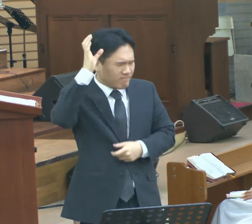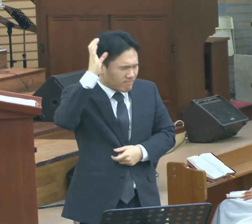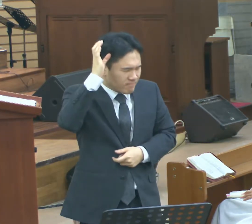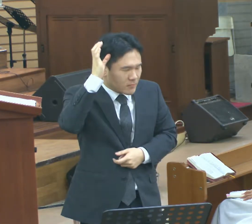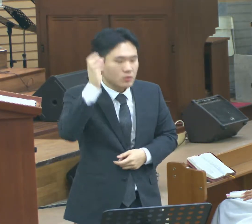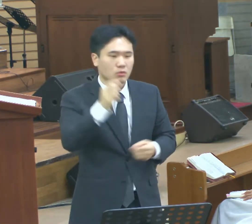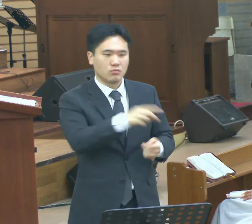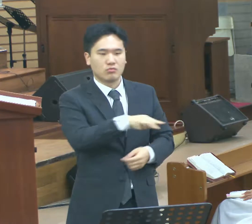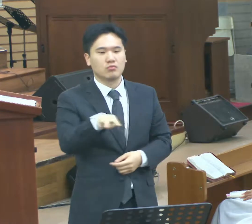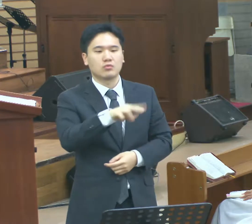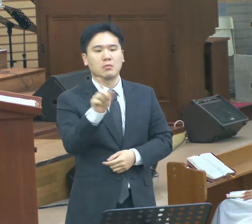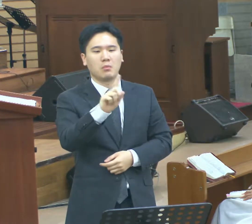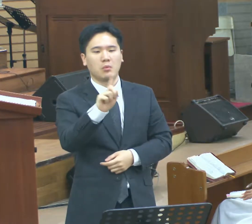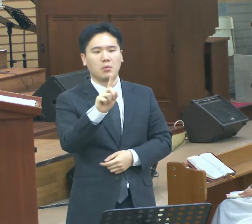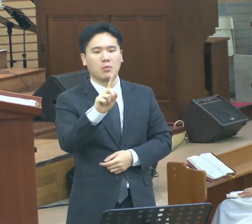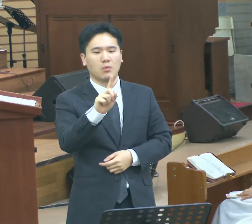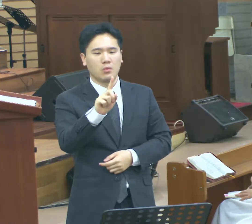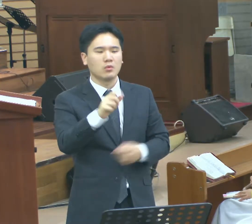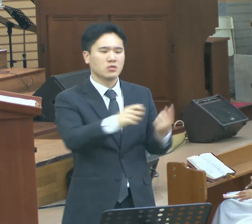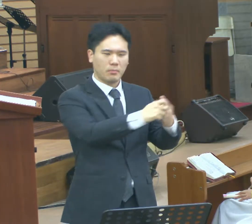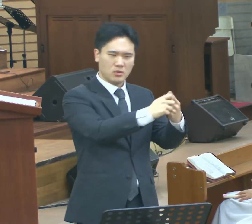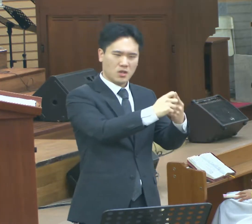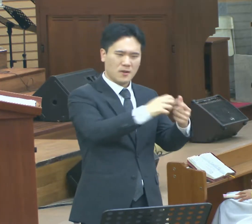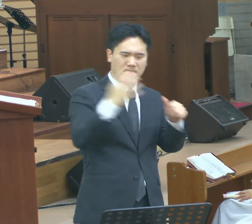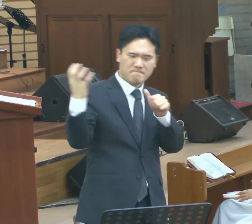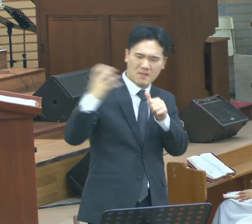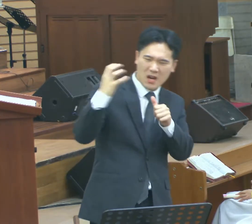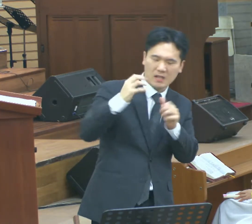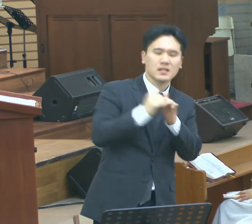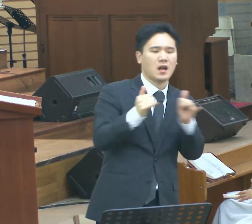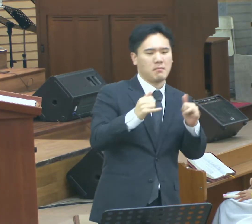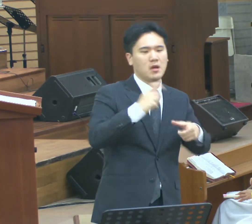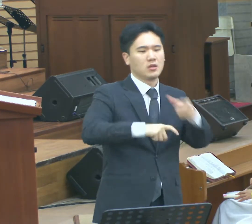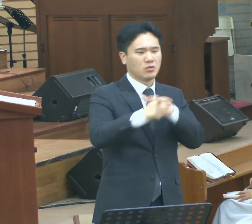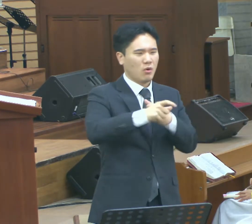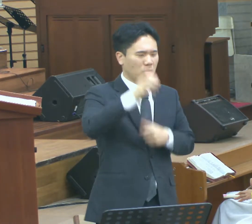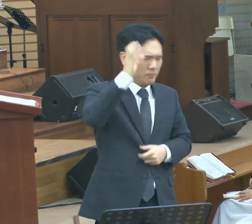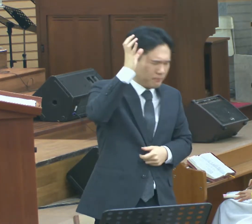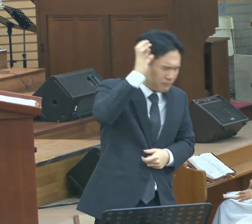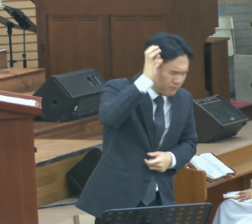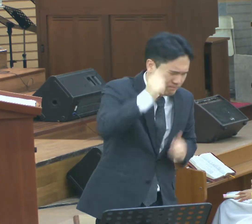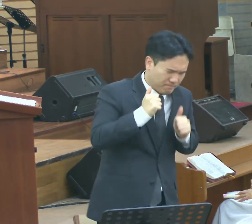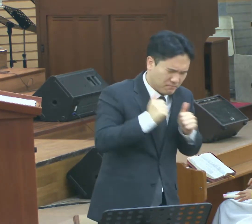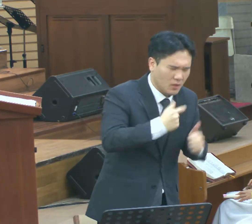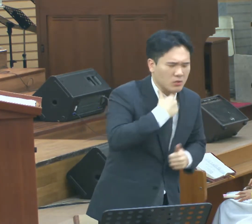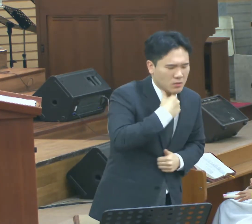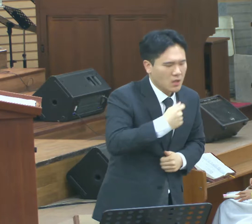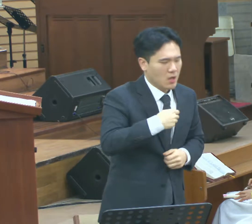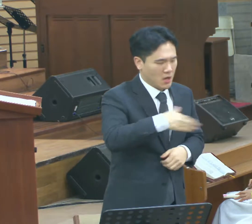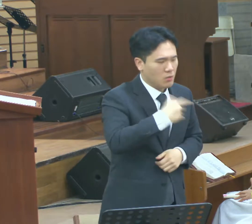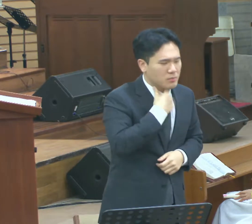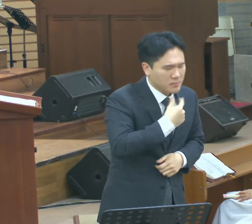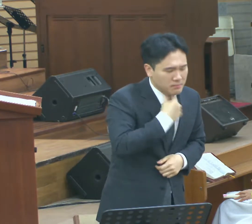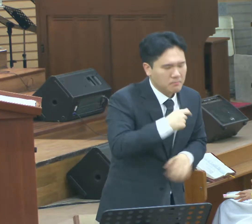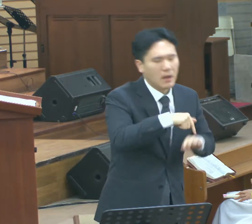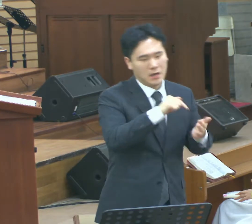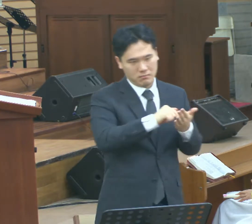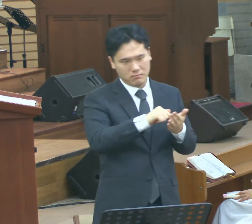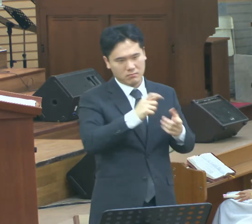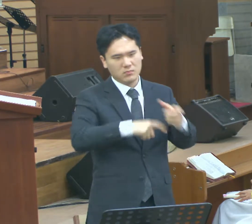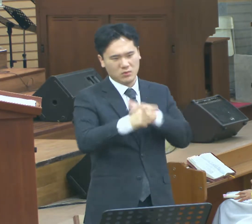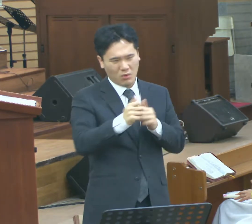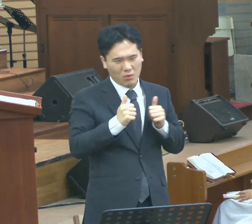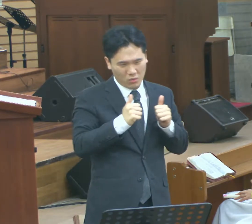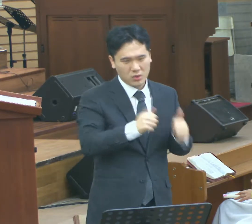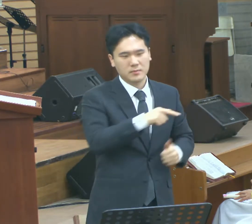간절해요. 오늘 시인은 어려운 환경에 있었을지라도 하나님의 그 풍부함을, 하나님의